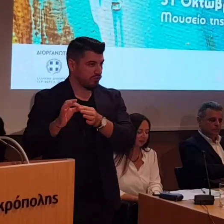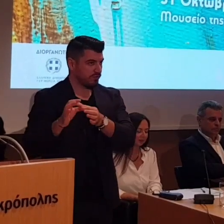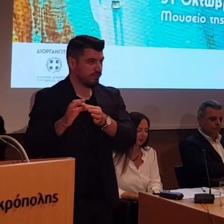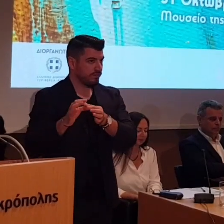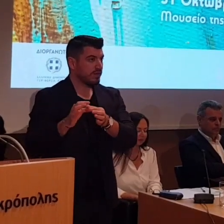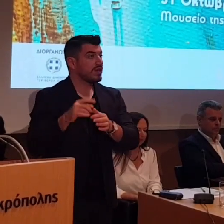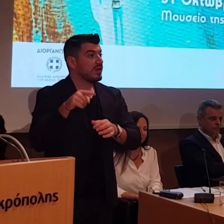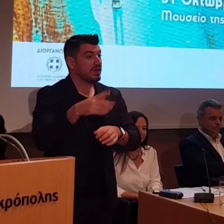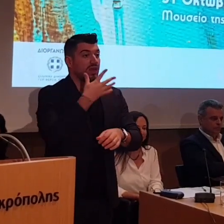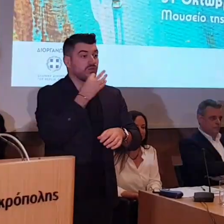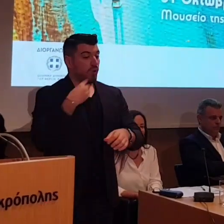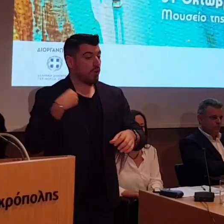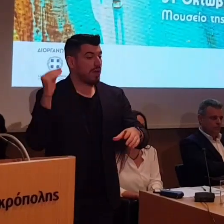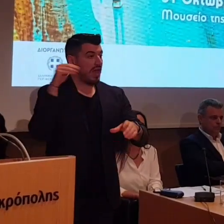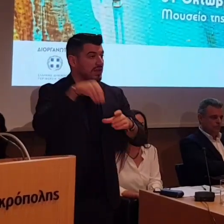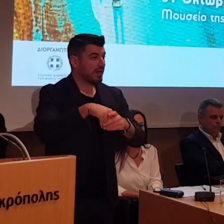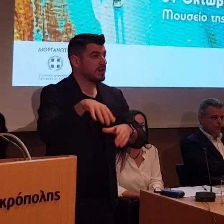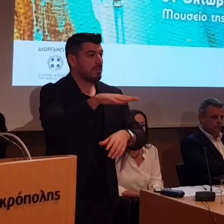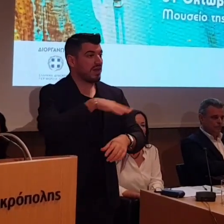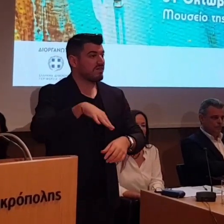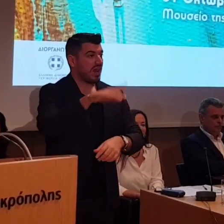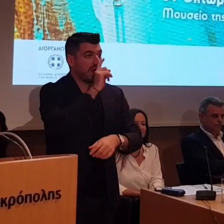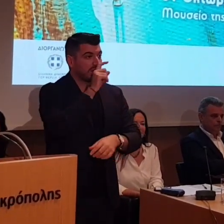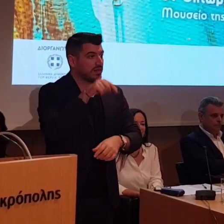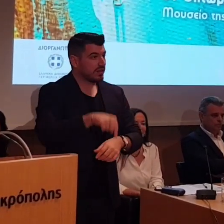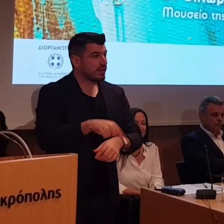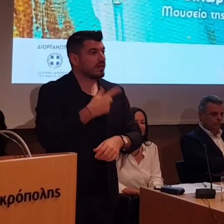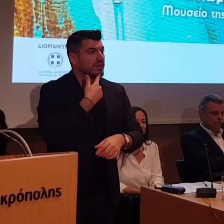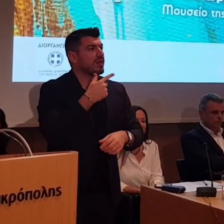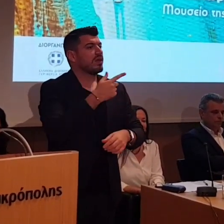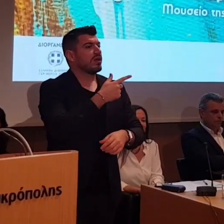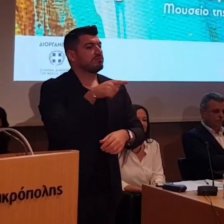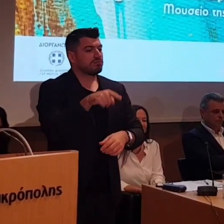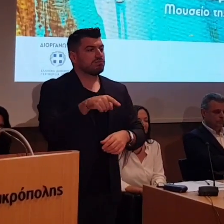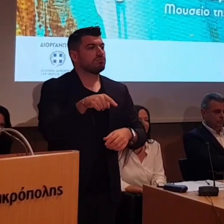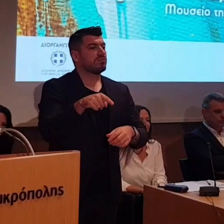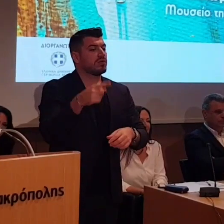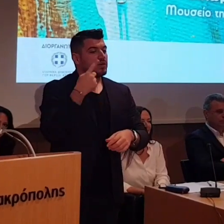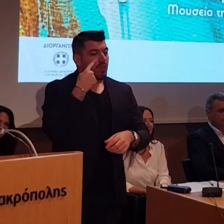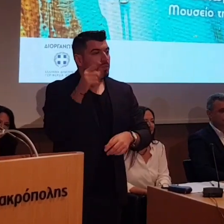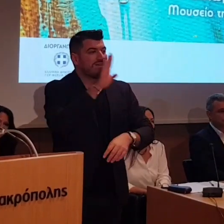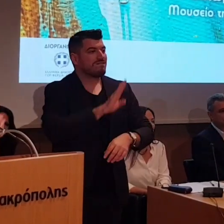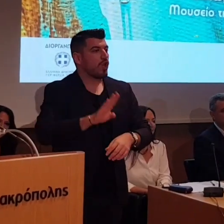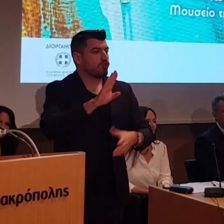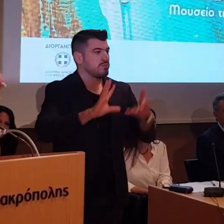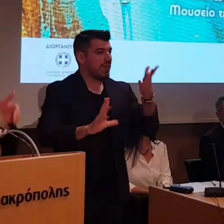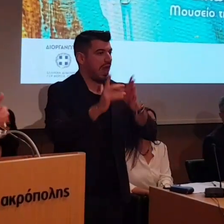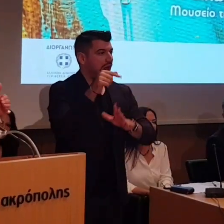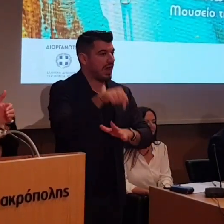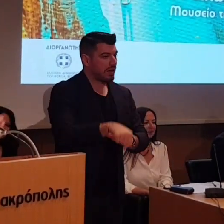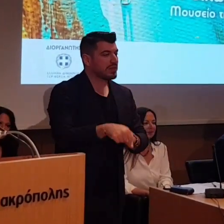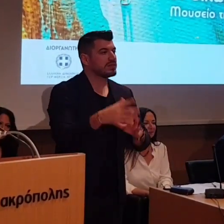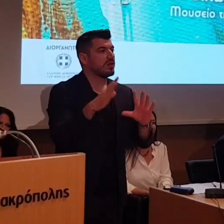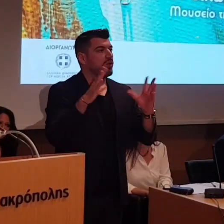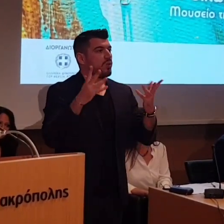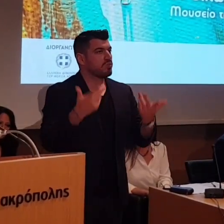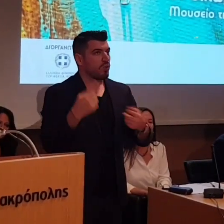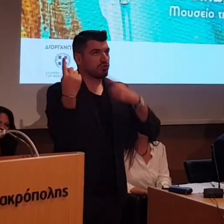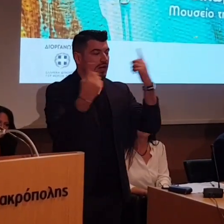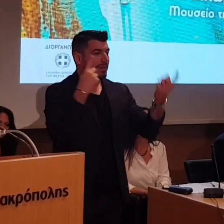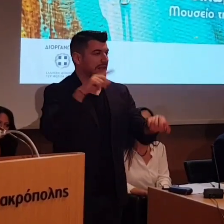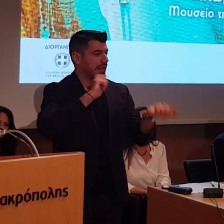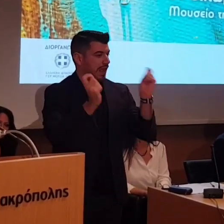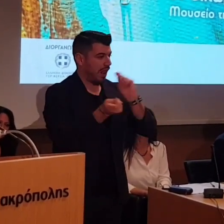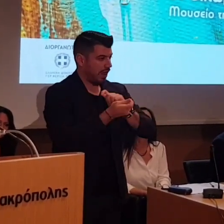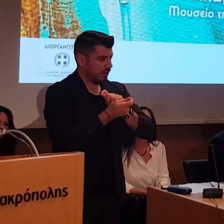έχουμε εντάξει την περιφέρεια Αττικής στον Bologna Charter, σχετικά με τη βιώσιμη ανάπτυξη των παράκτων περιοχών μέσα από την προσαρμογή και την κλιματική